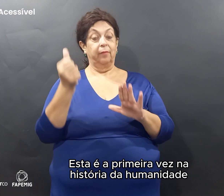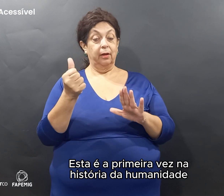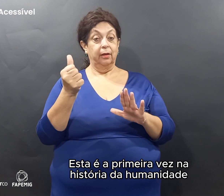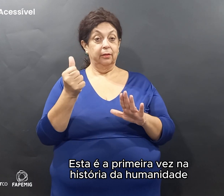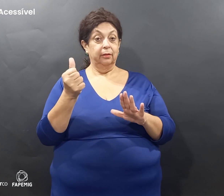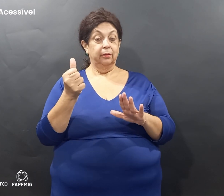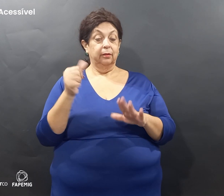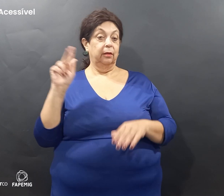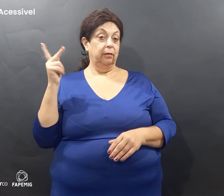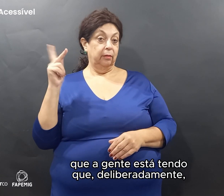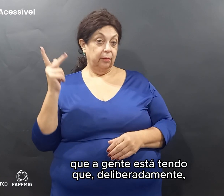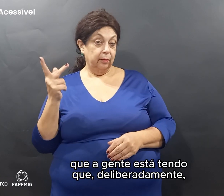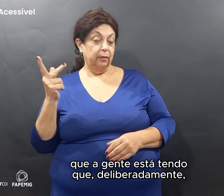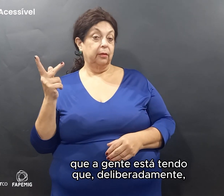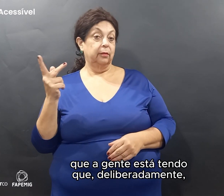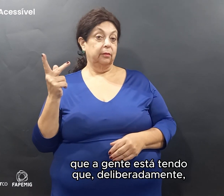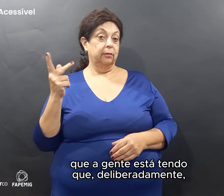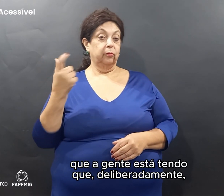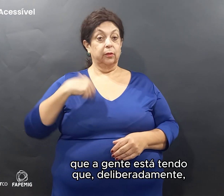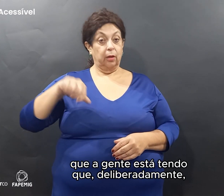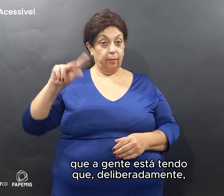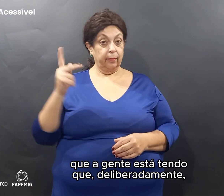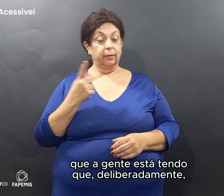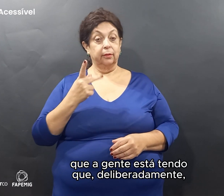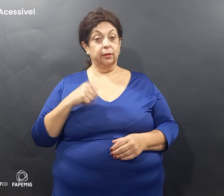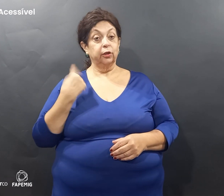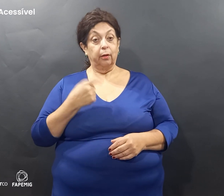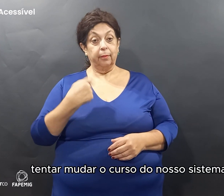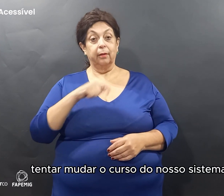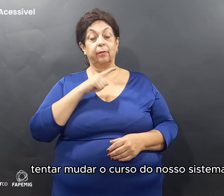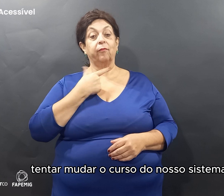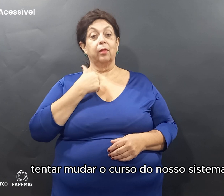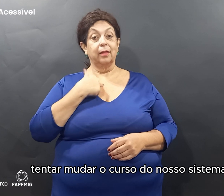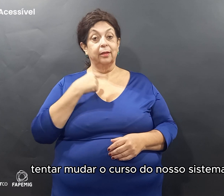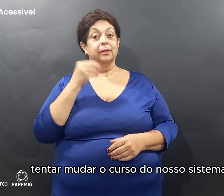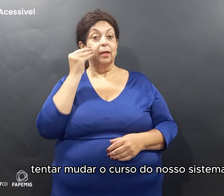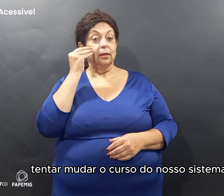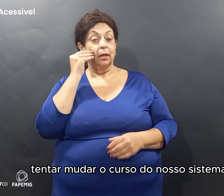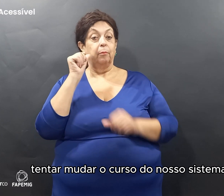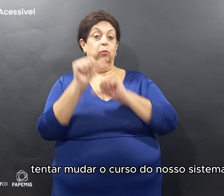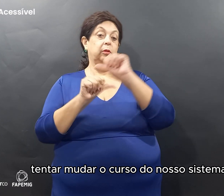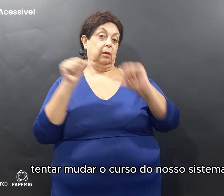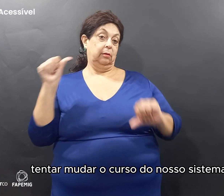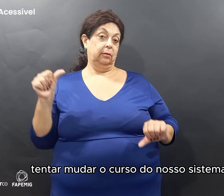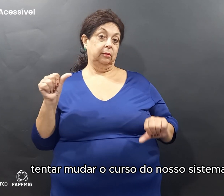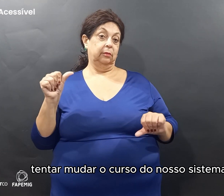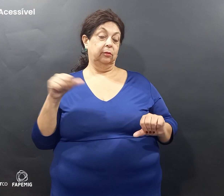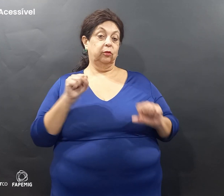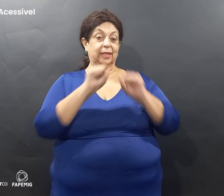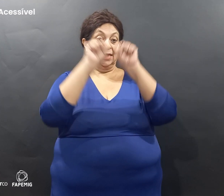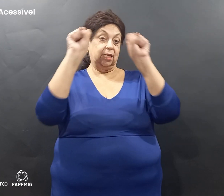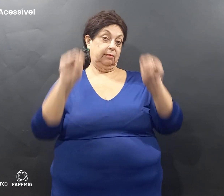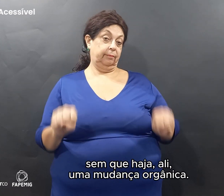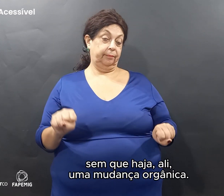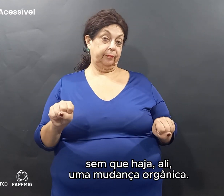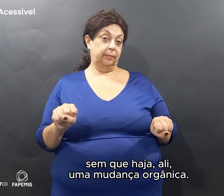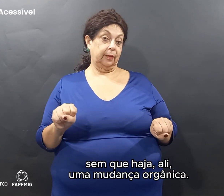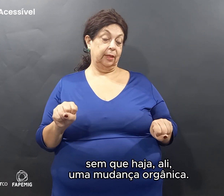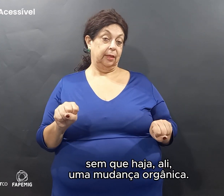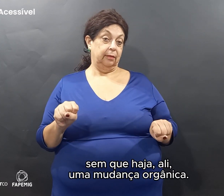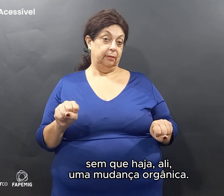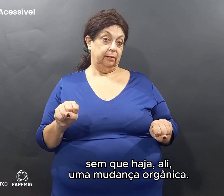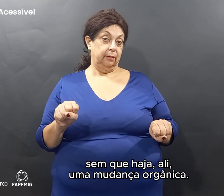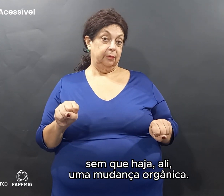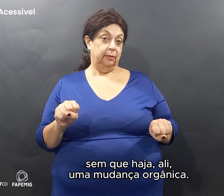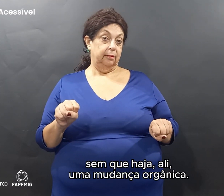da humanidade que a gente está tendo que deliberadamente tentar mudar o curso do nosso sistema, sem